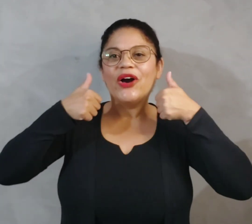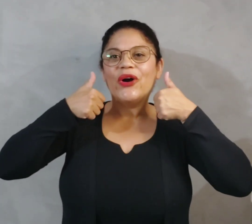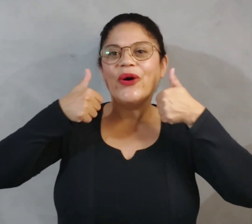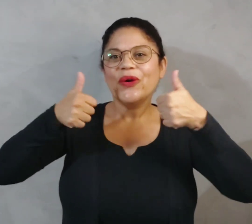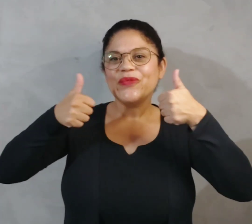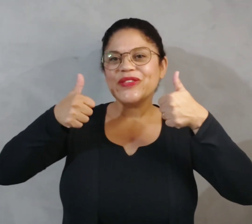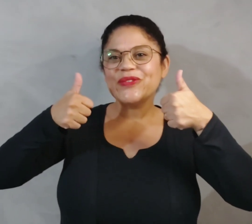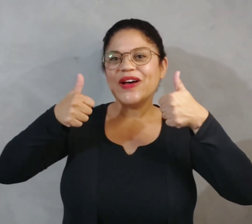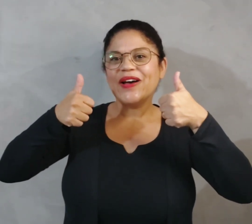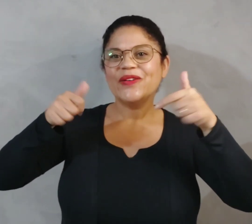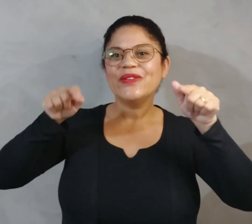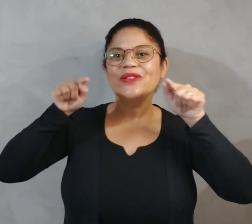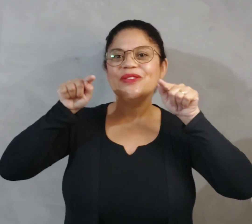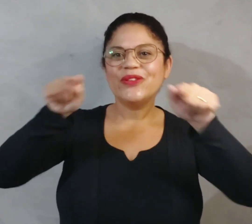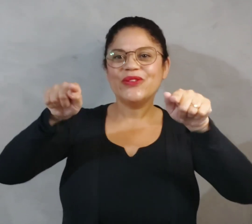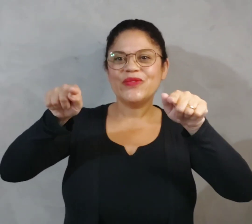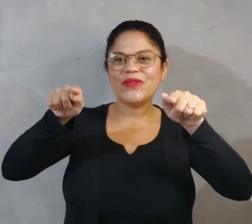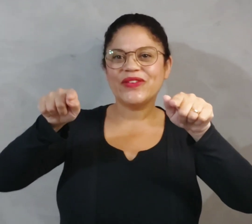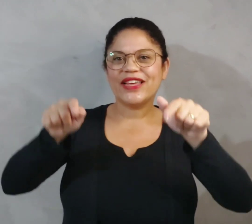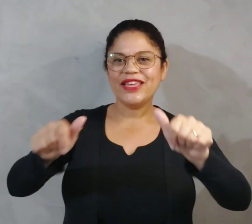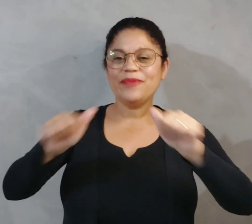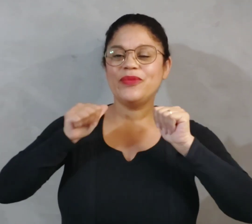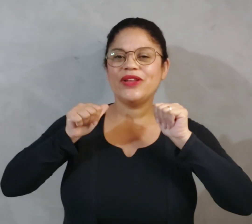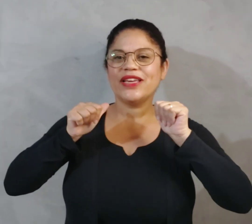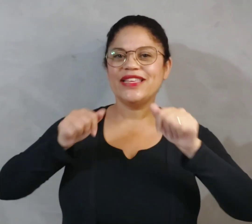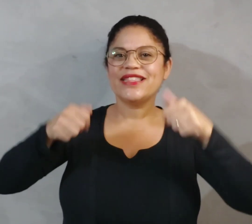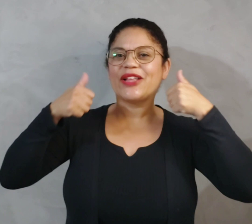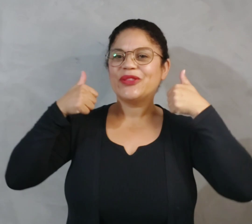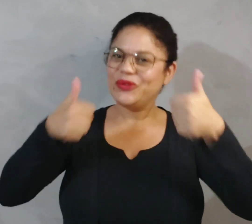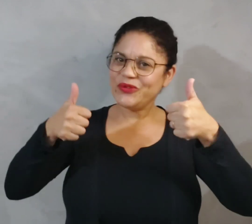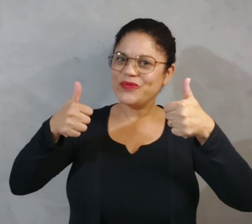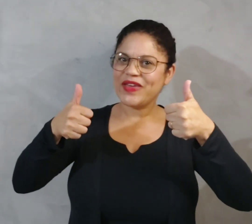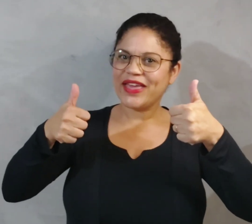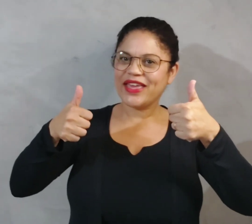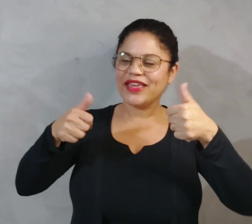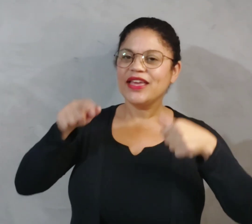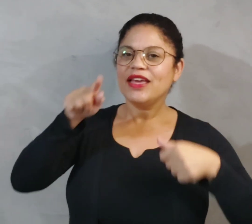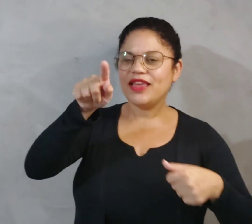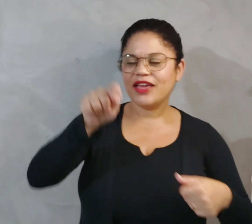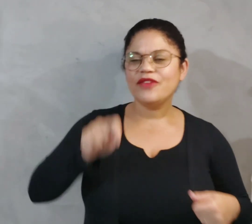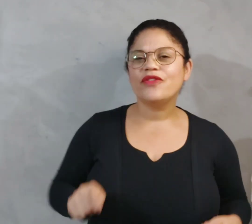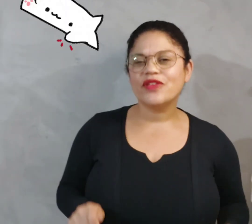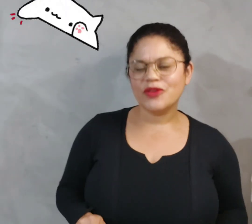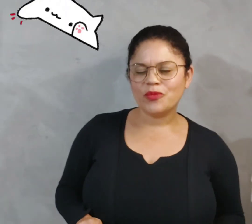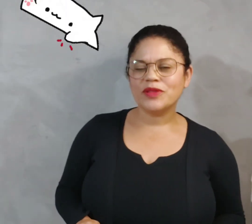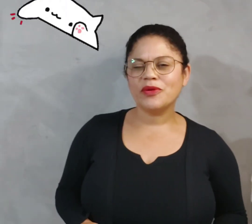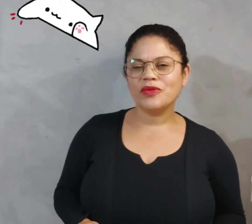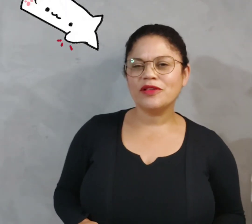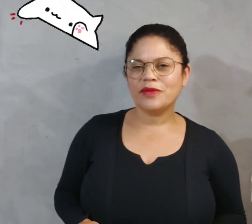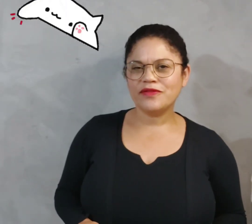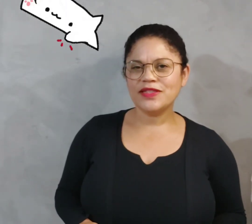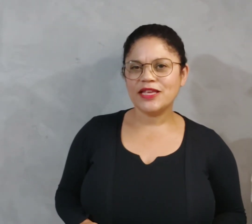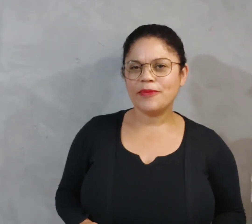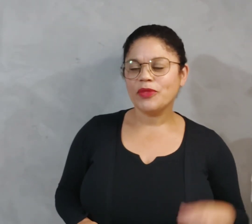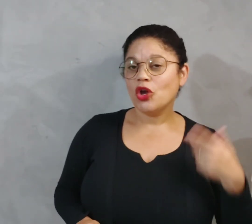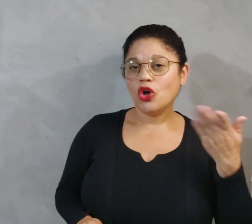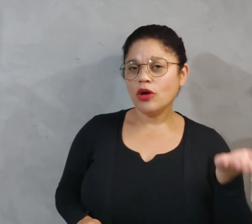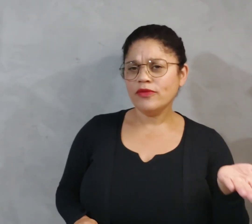Oi, pessoal! Tudo bem por aí? Por aqui está tudo bem! E aí vou fazer algumas perguntas para você. Como